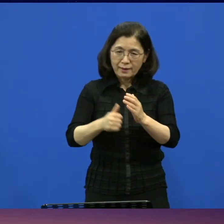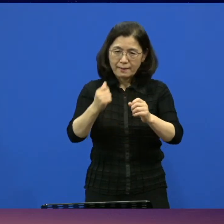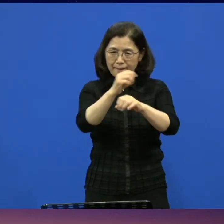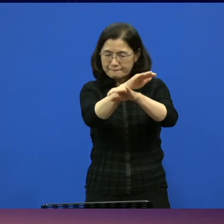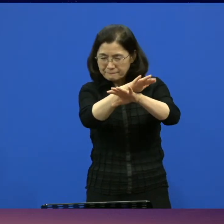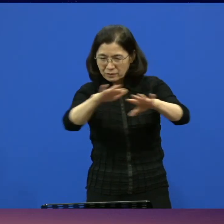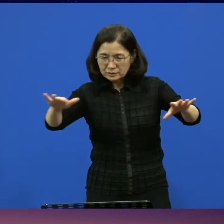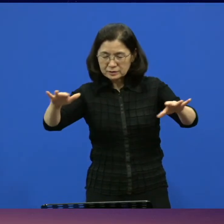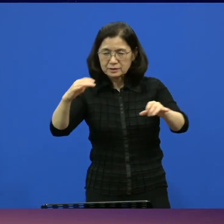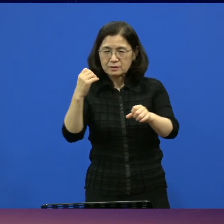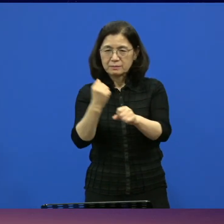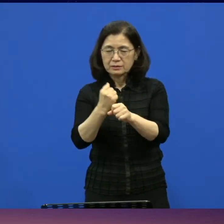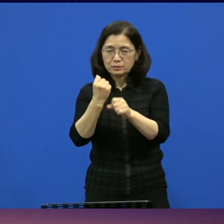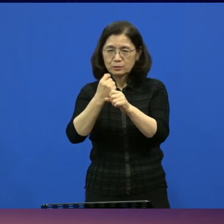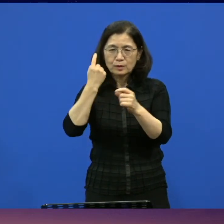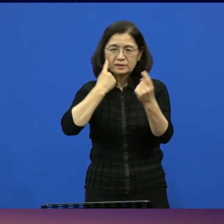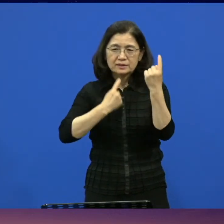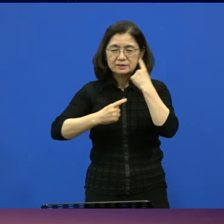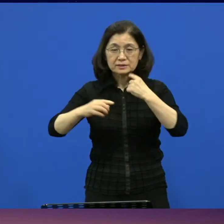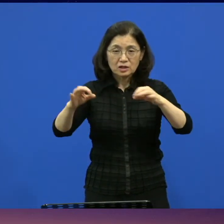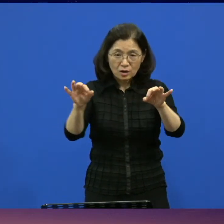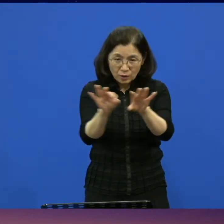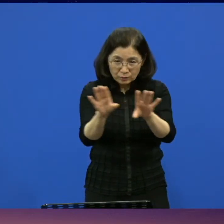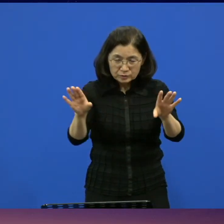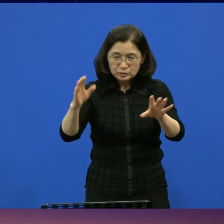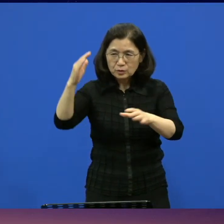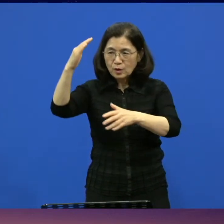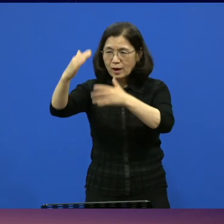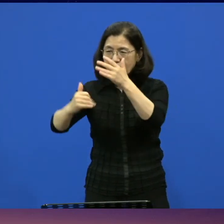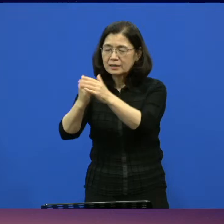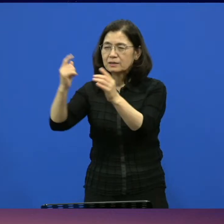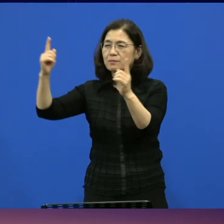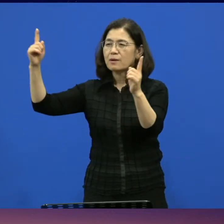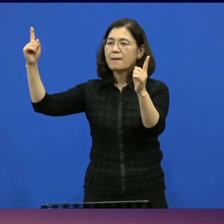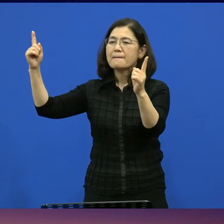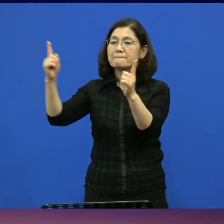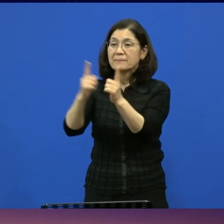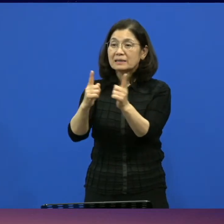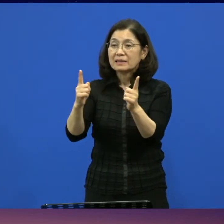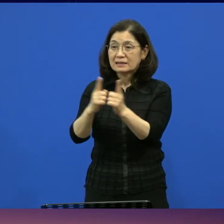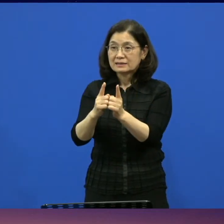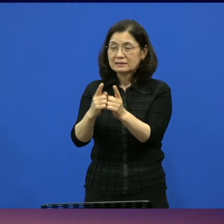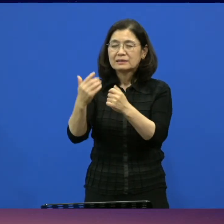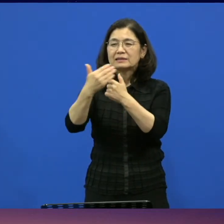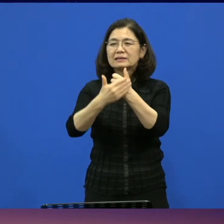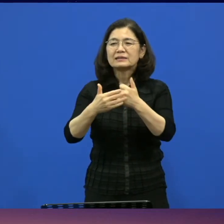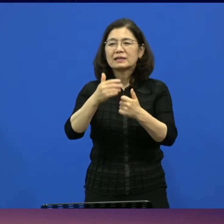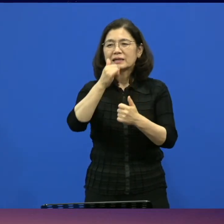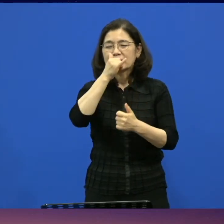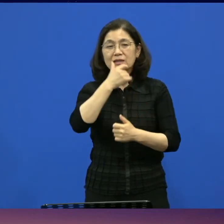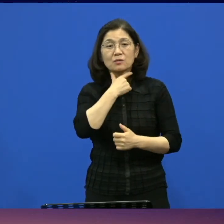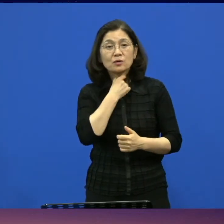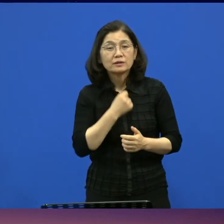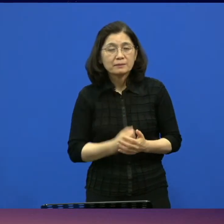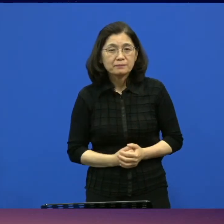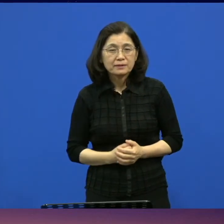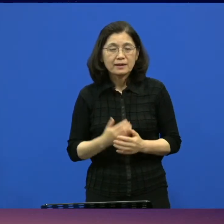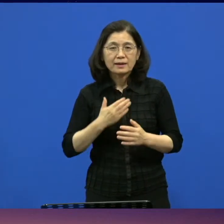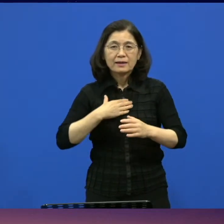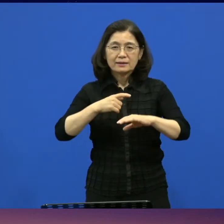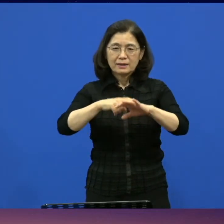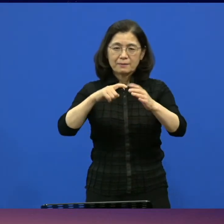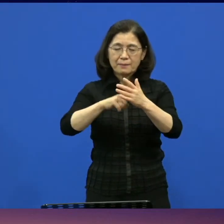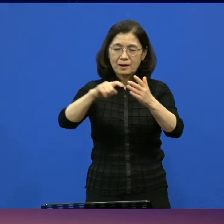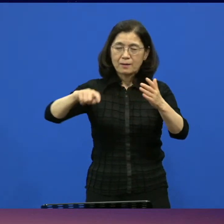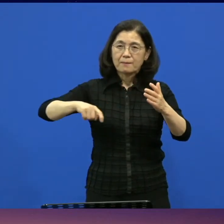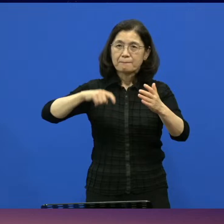만들어내심으로 하나님을 만나는 시온의 대로가 열리게 될 줄로 믿습니다. 그럼 우리의 마음 안에 30배,